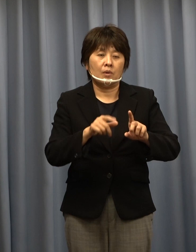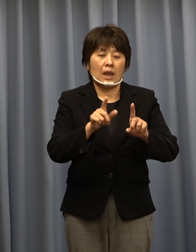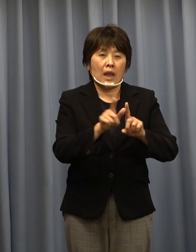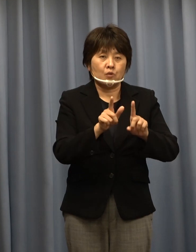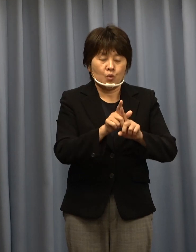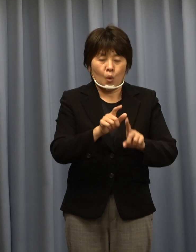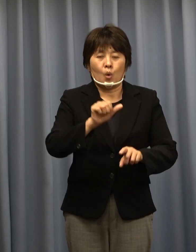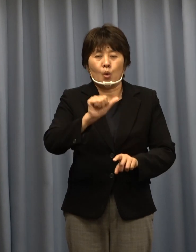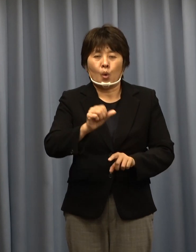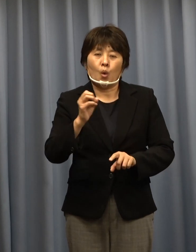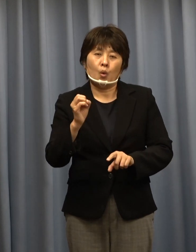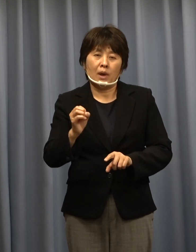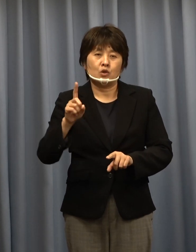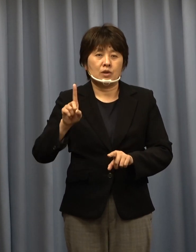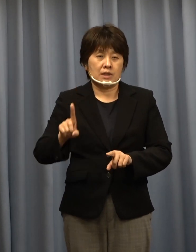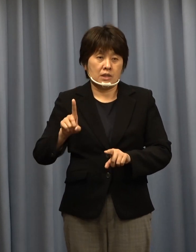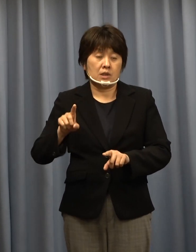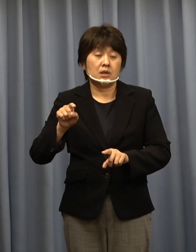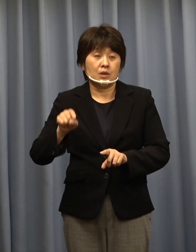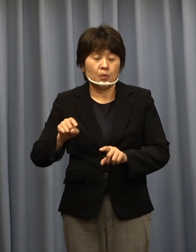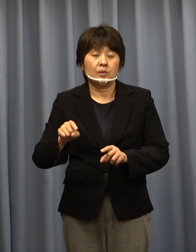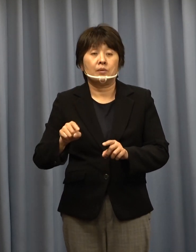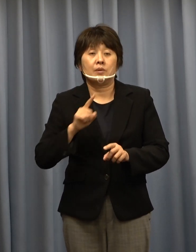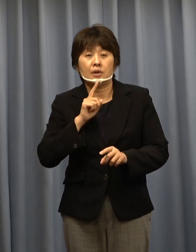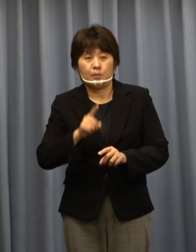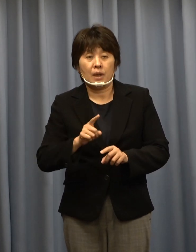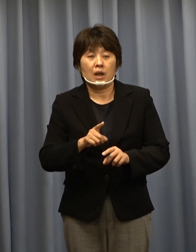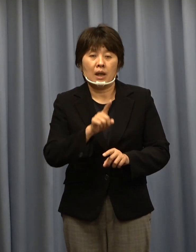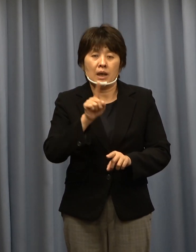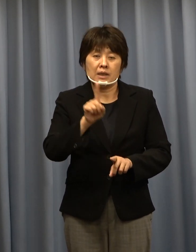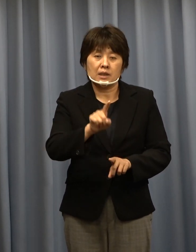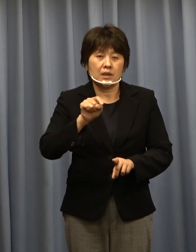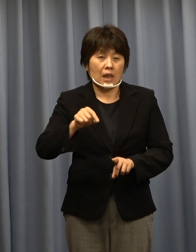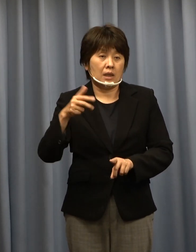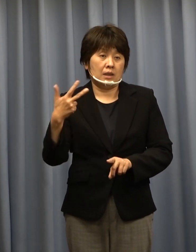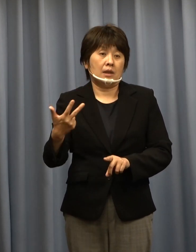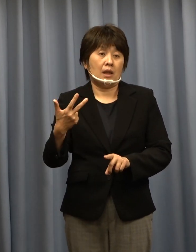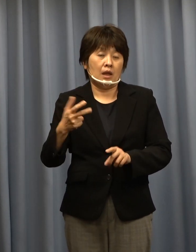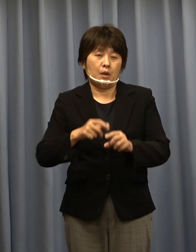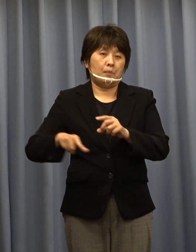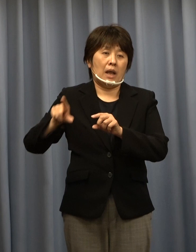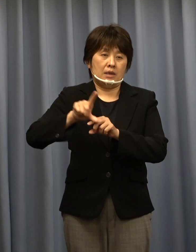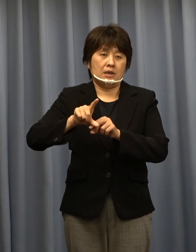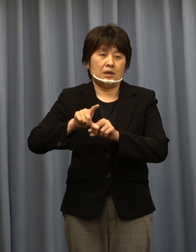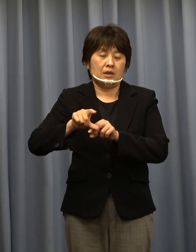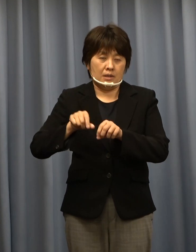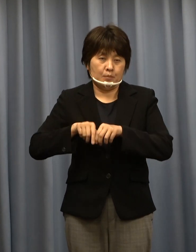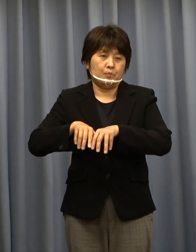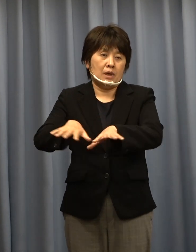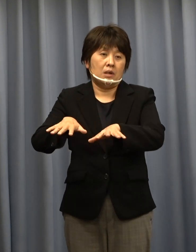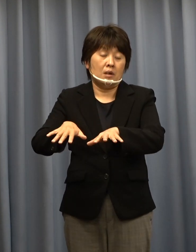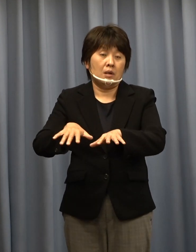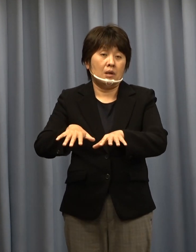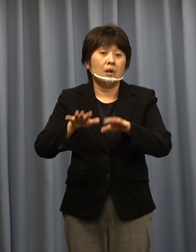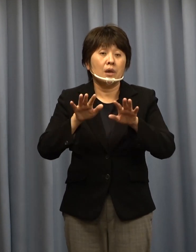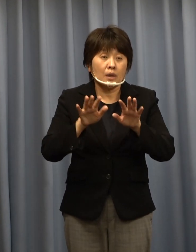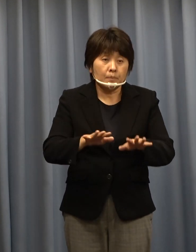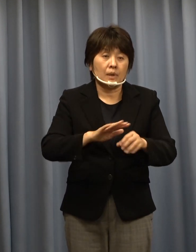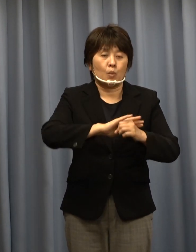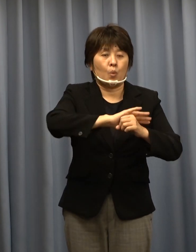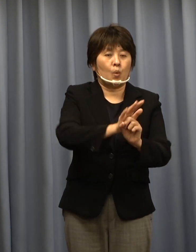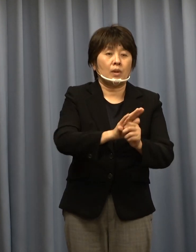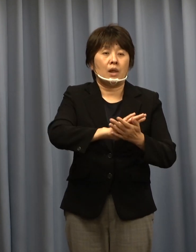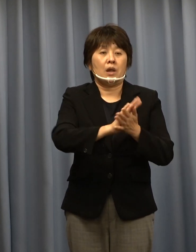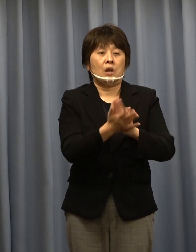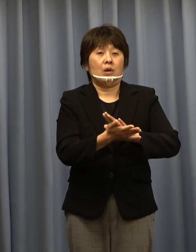N501Y か、それについて言えば 1.7 倍とよく言われてました。感染力が 1.7 倍、それが今